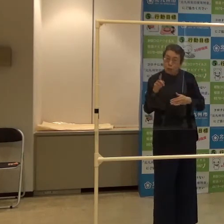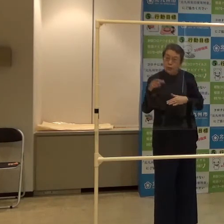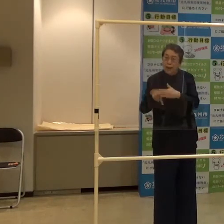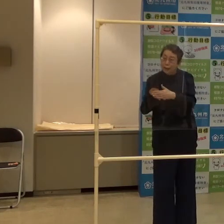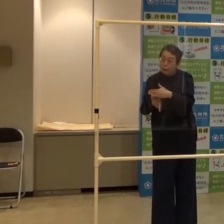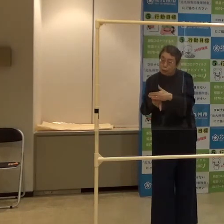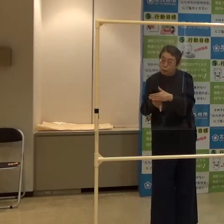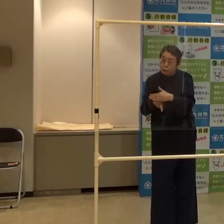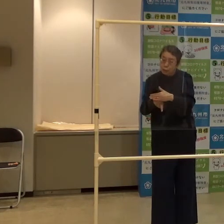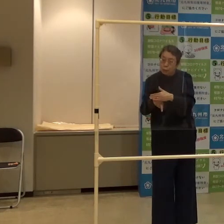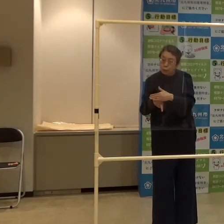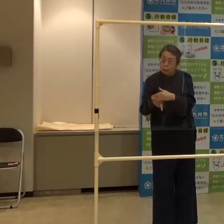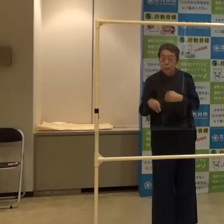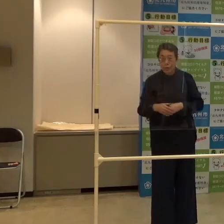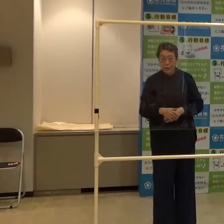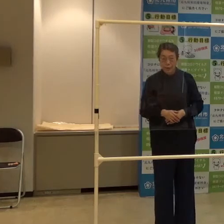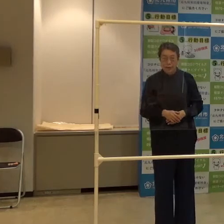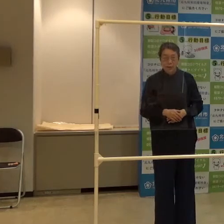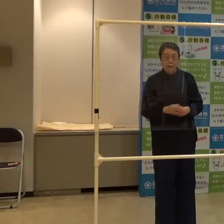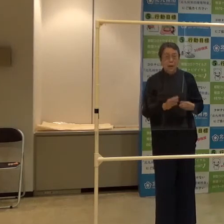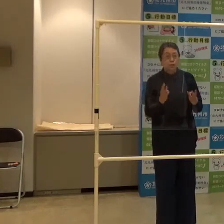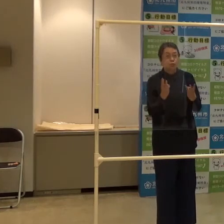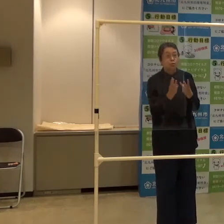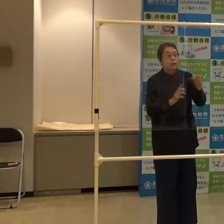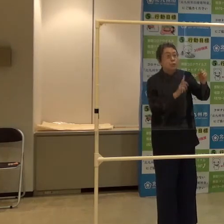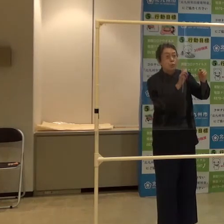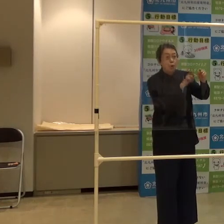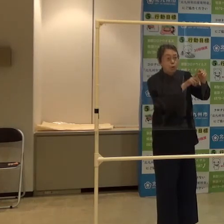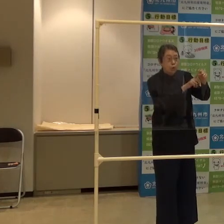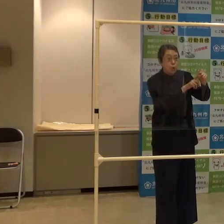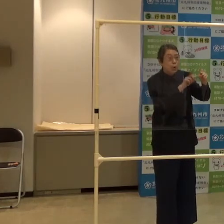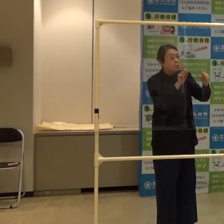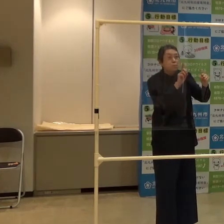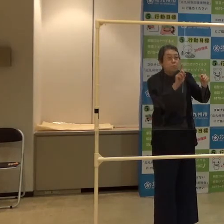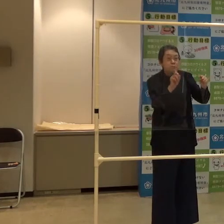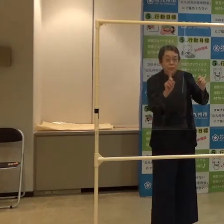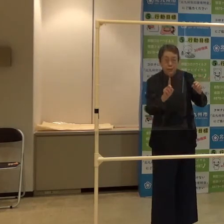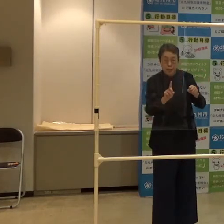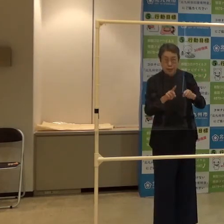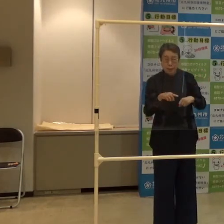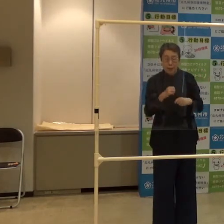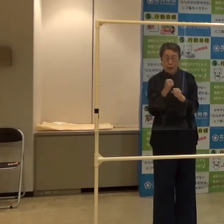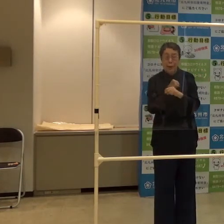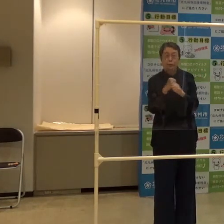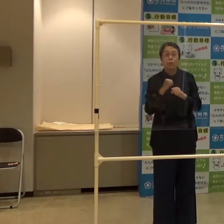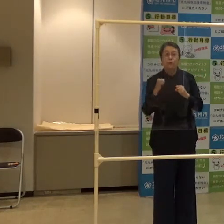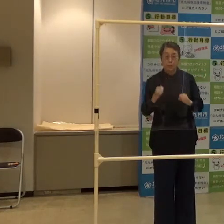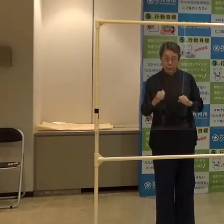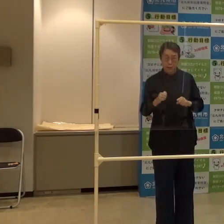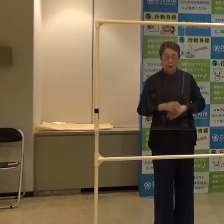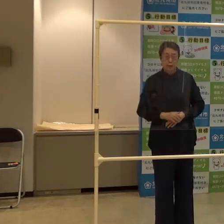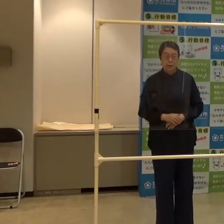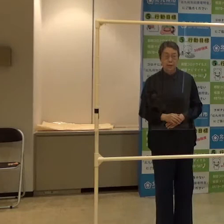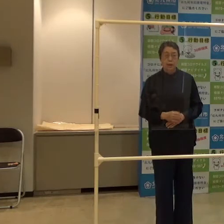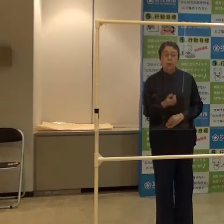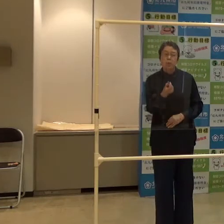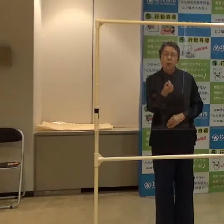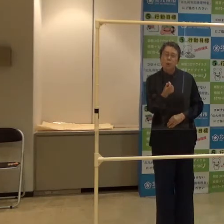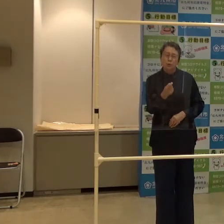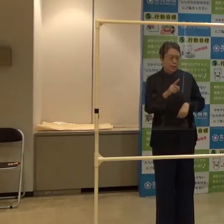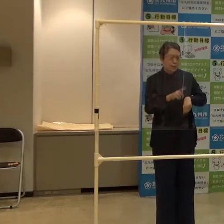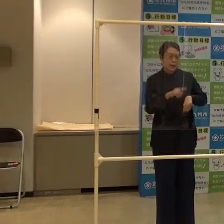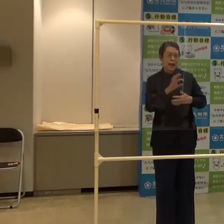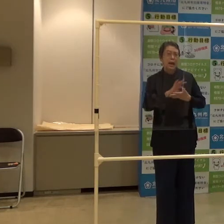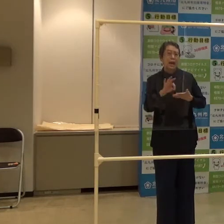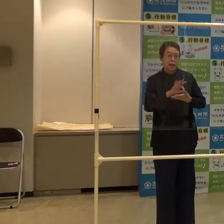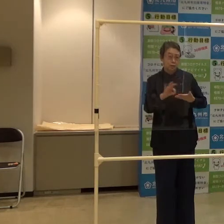いて、数値目標を出しているかということをずっと研究をしております。もう一時時間がかかり